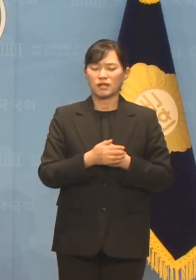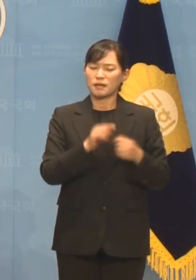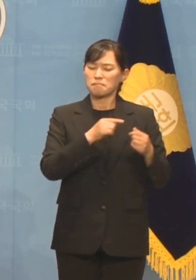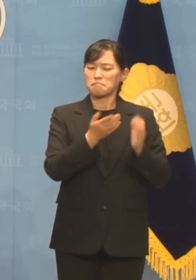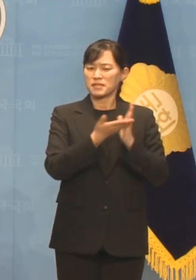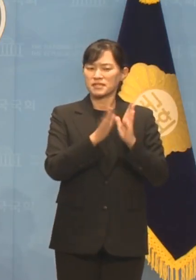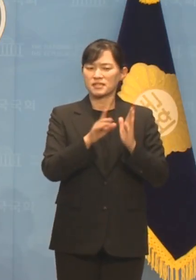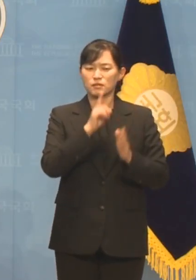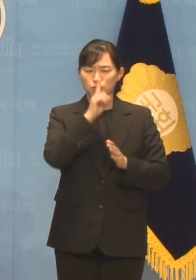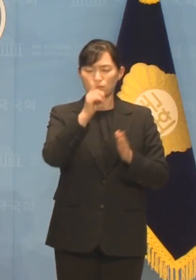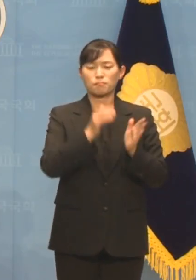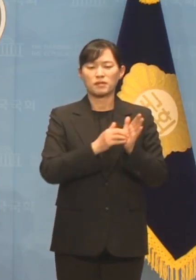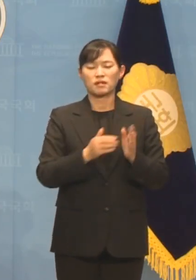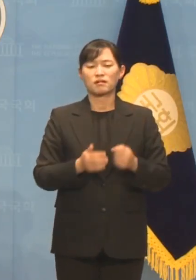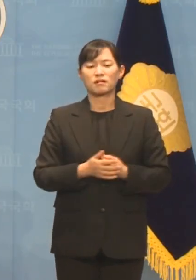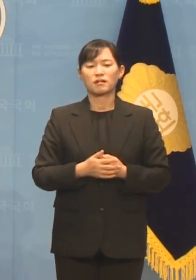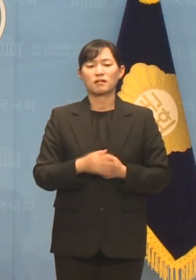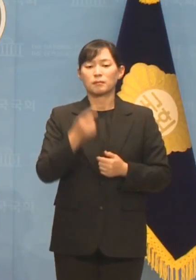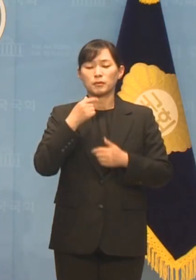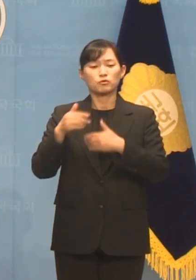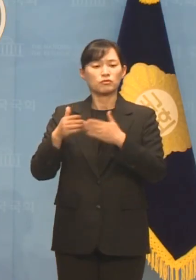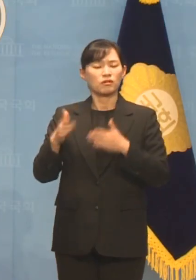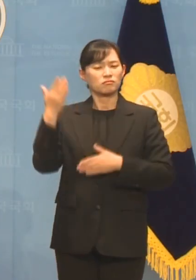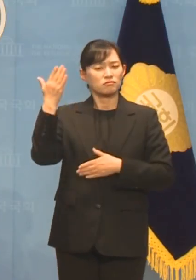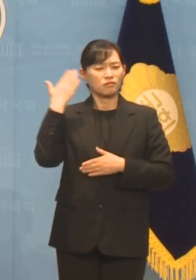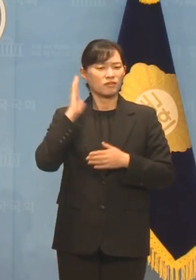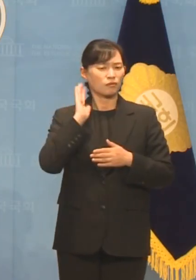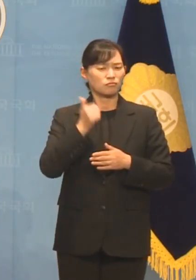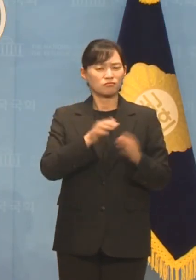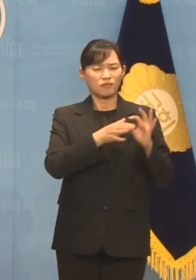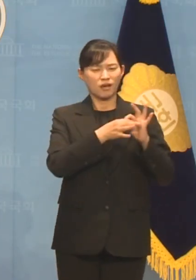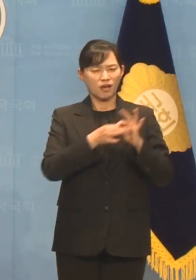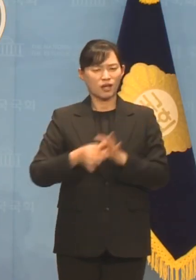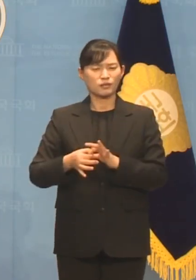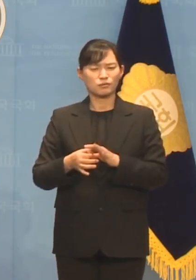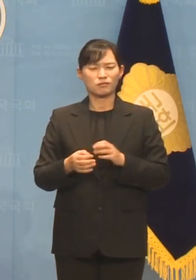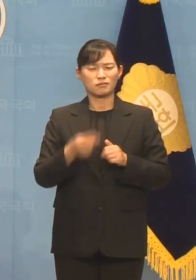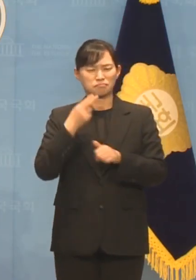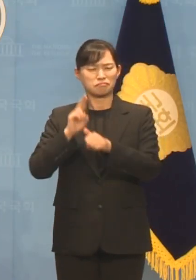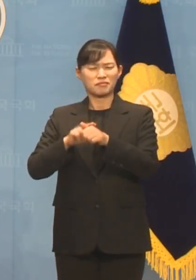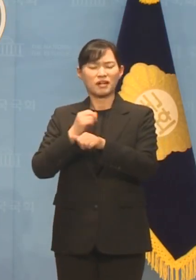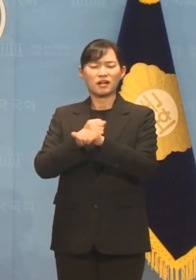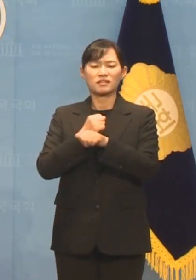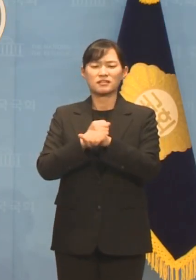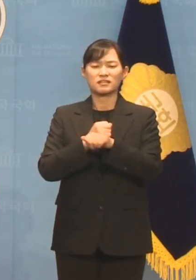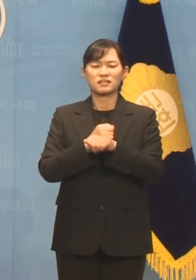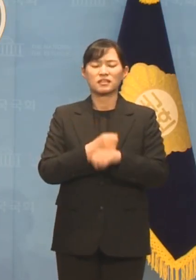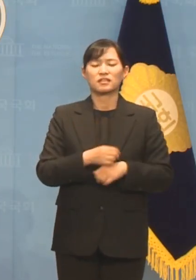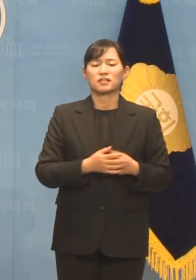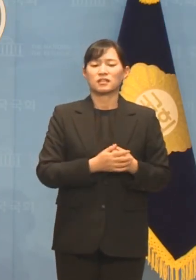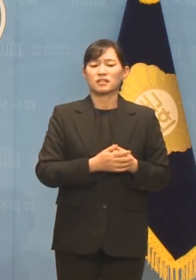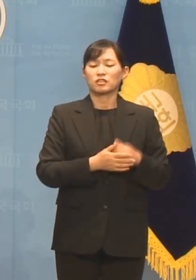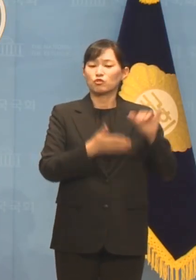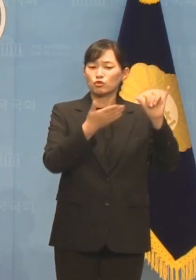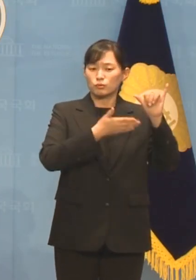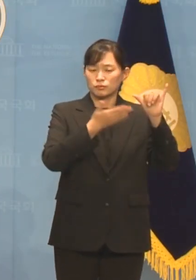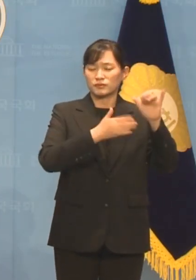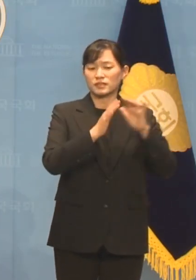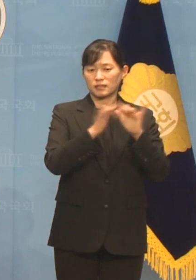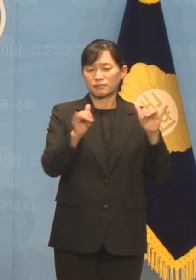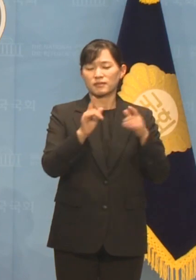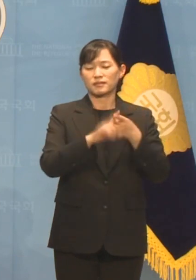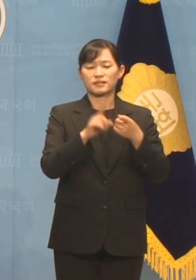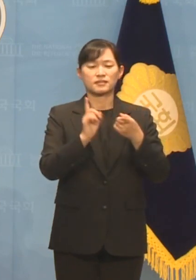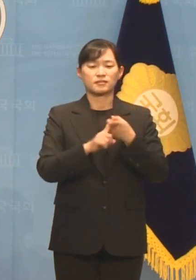신고 조치하였습니다. 더불어민주당과 전직 대통령을 지속적으로 폄훼하는 영상을 게시해온 도련님 열사 킬문과